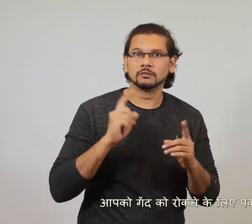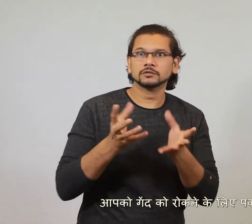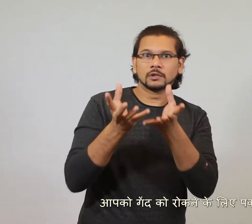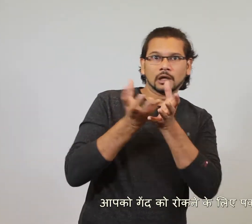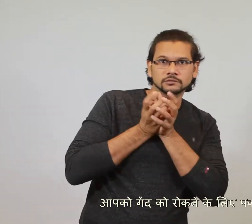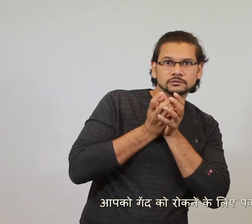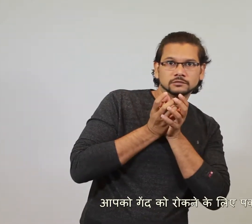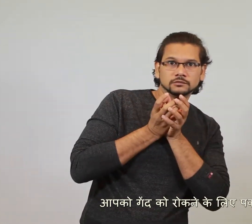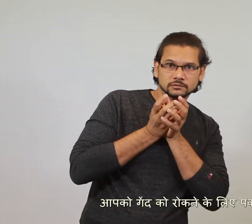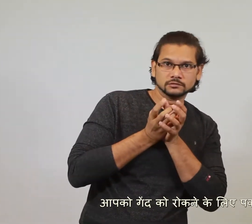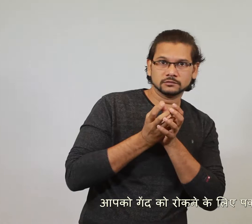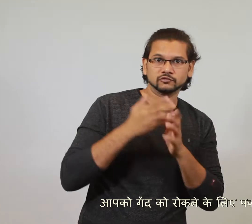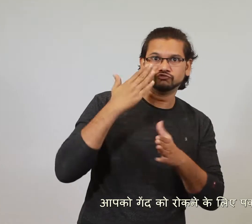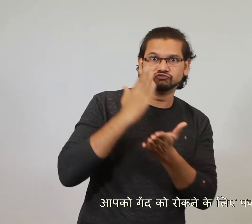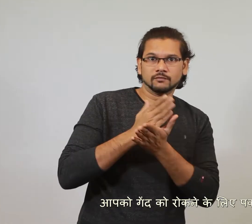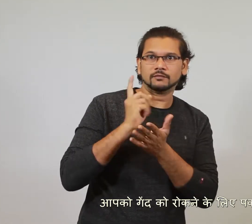आपको गेंद को रोकने के लिए पकड़ना होगा